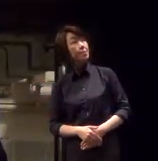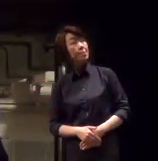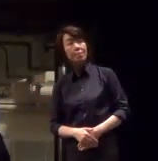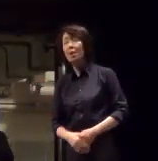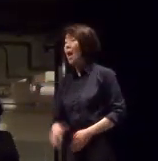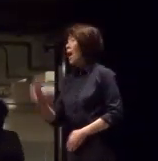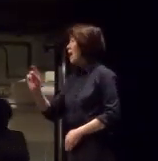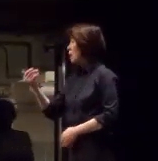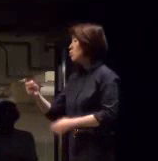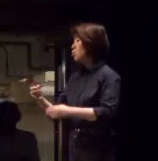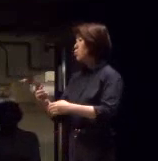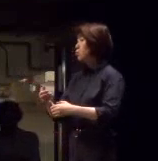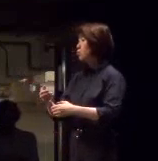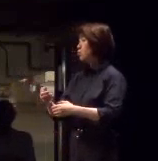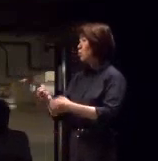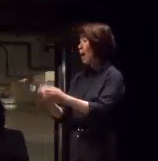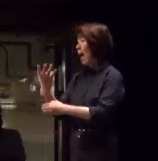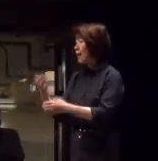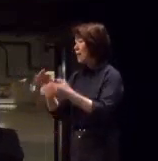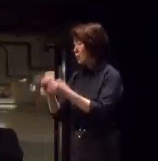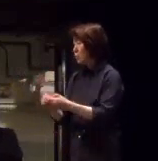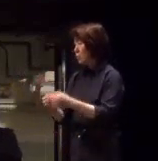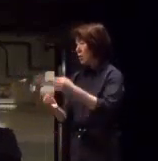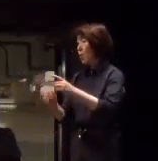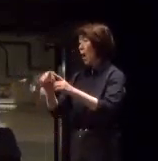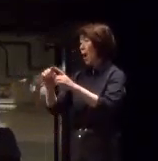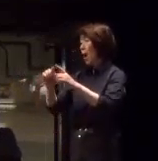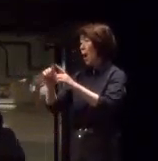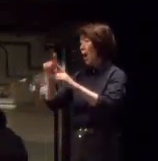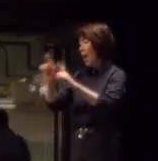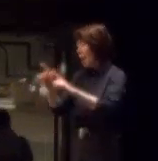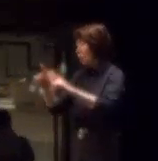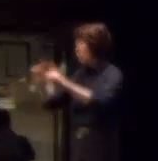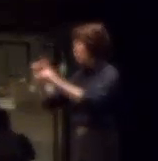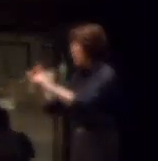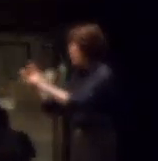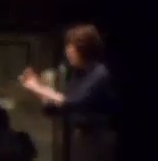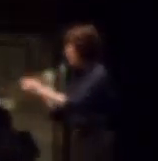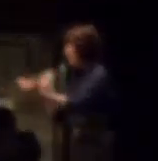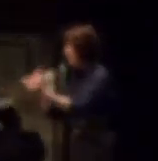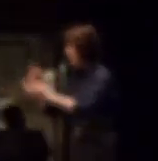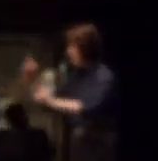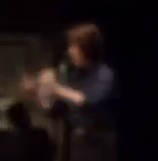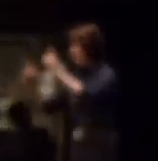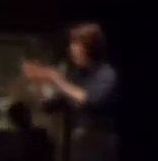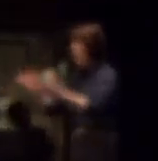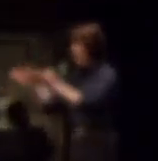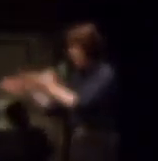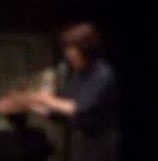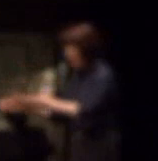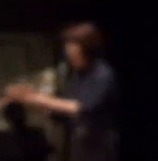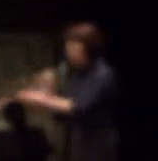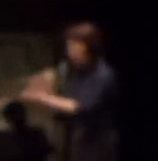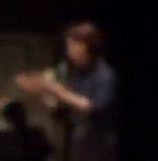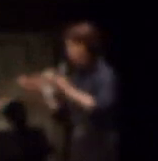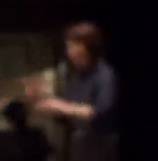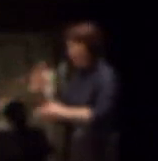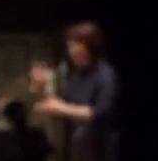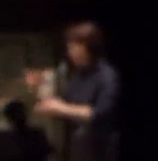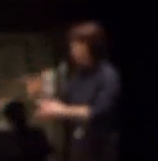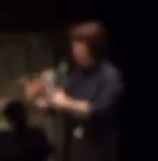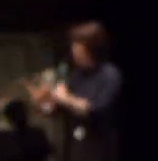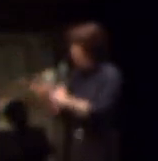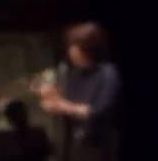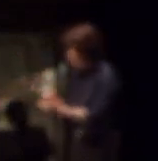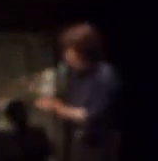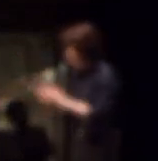器については NPT に参加すると否とに関わらず当面核兵器は保有しない政策は